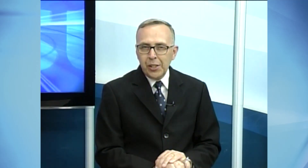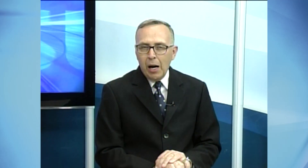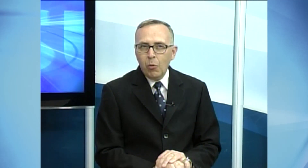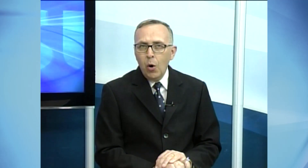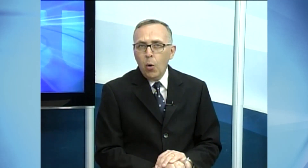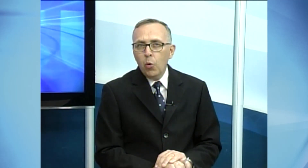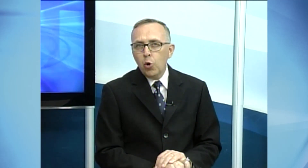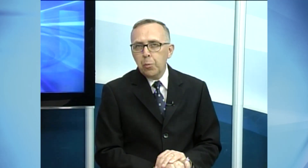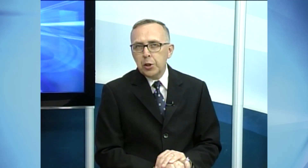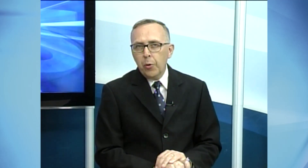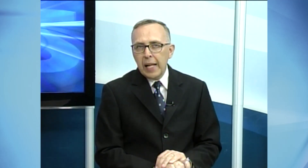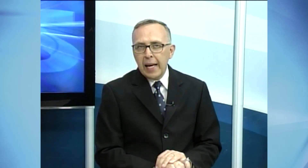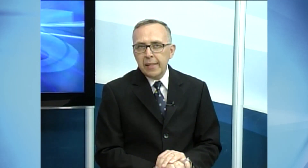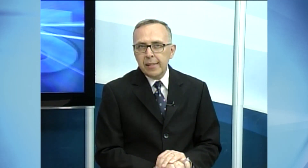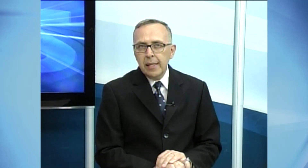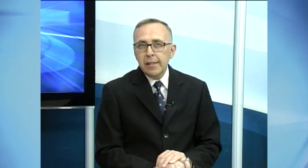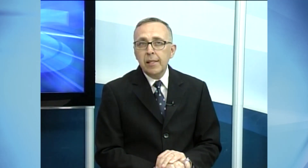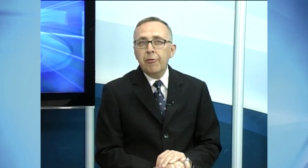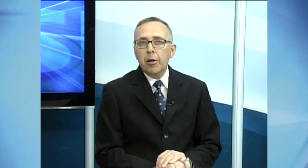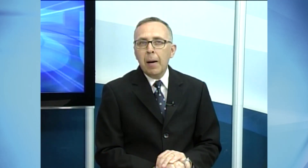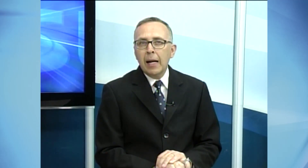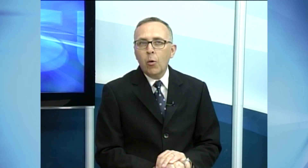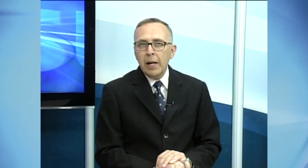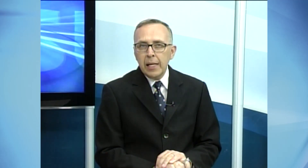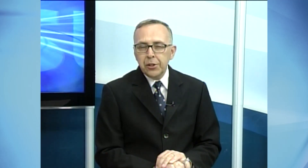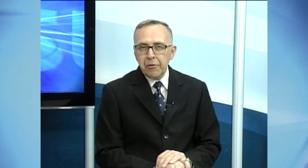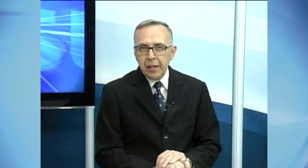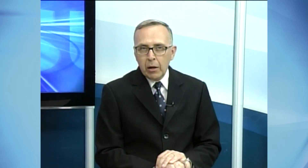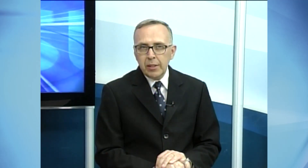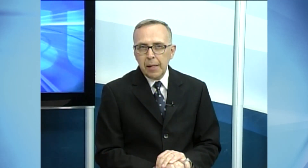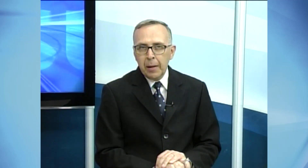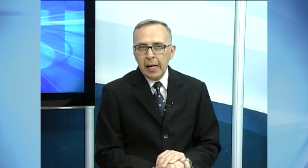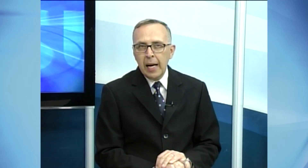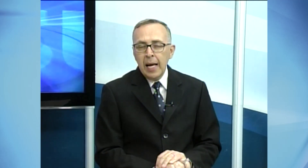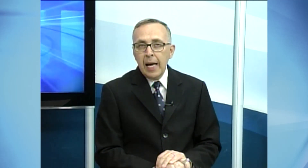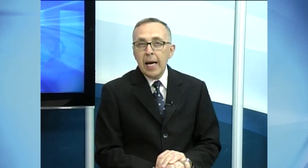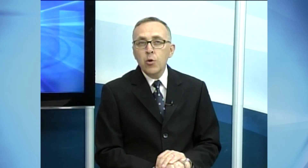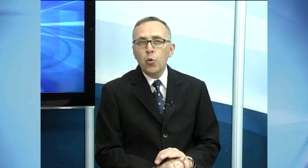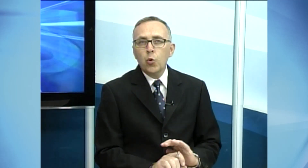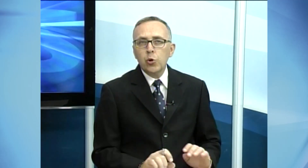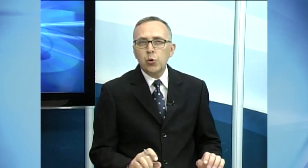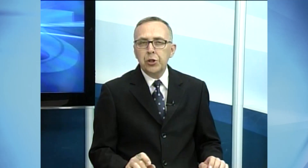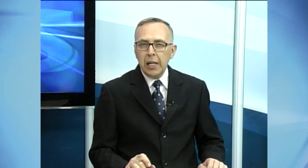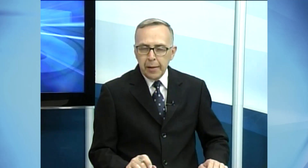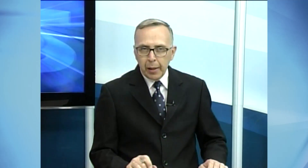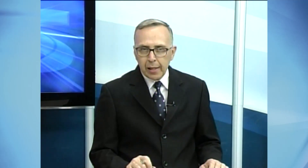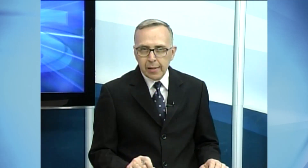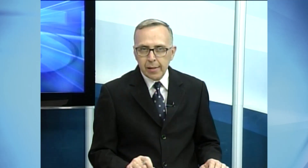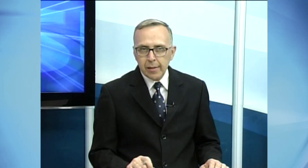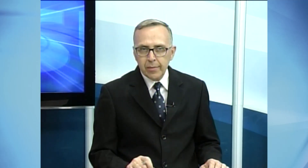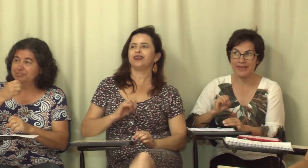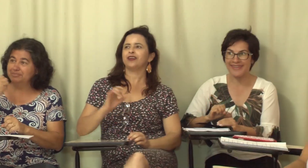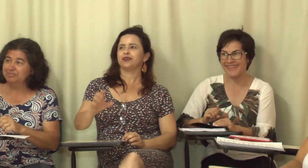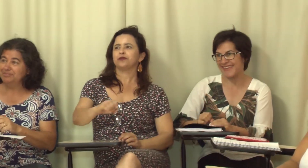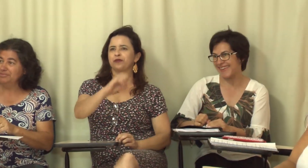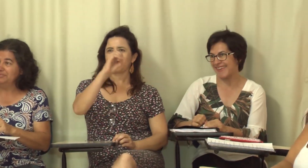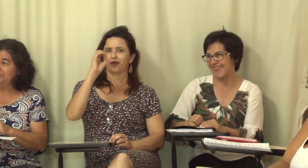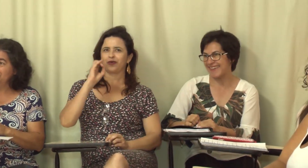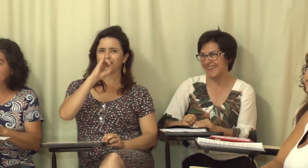social, um grupo de mulheres se formaram neste final de semana em um curso de Libras. Como você se comunica